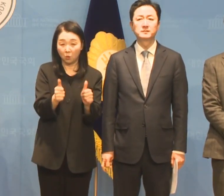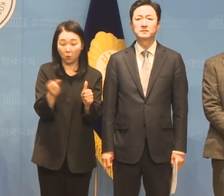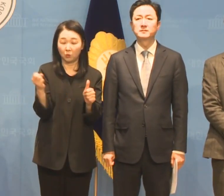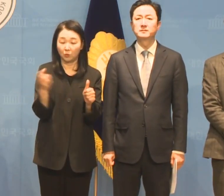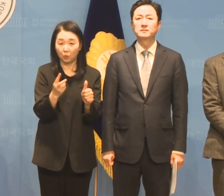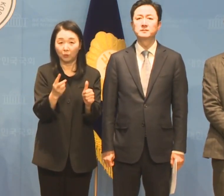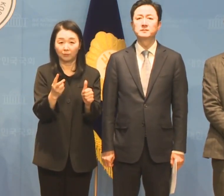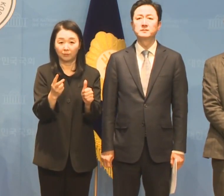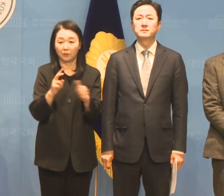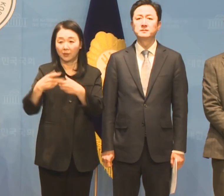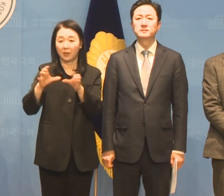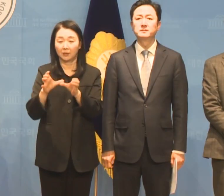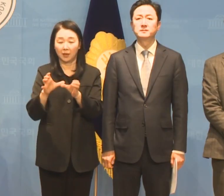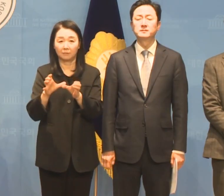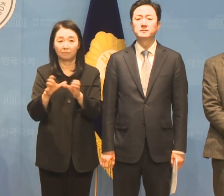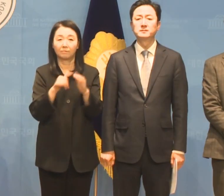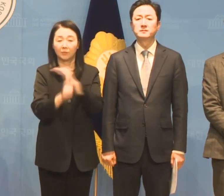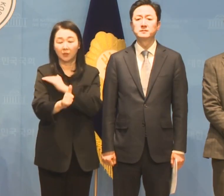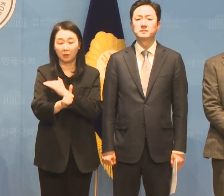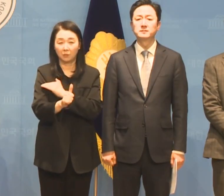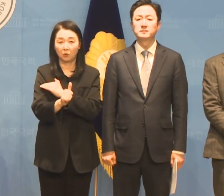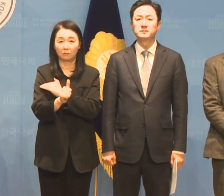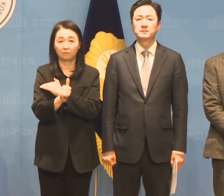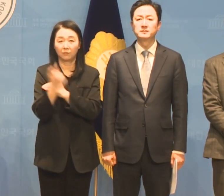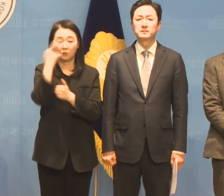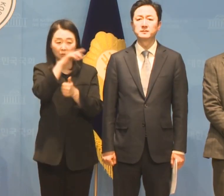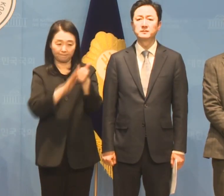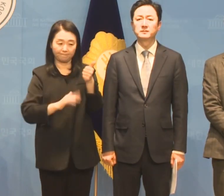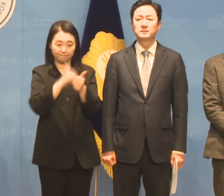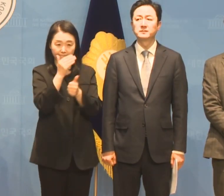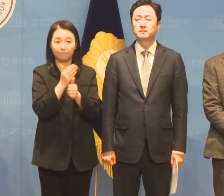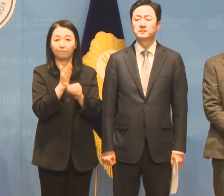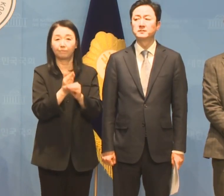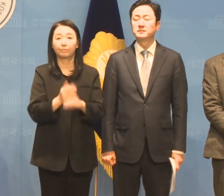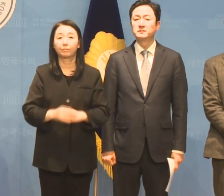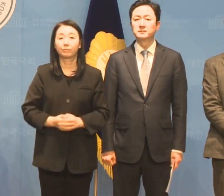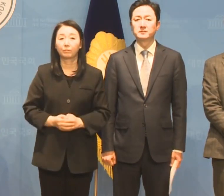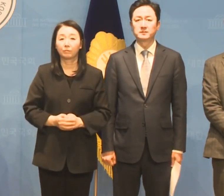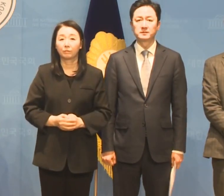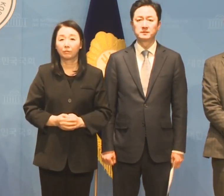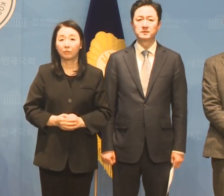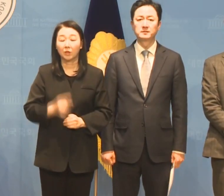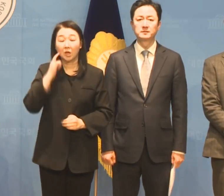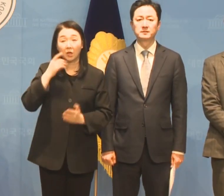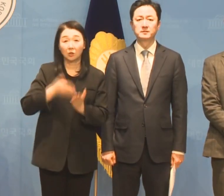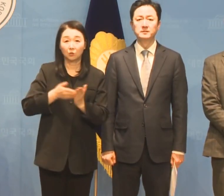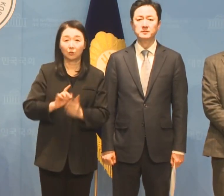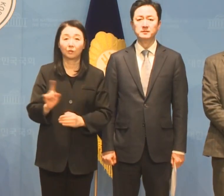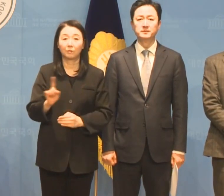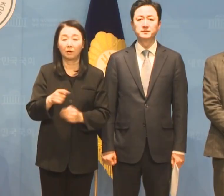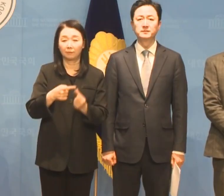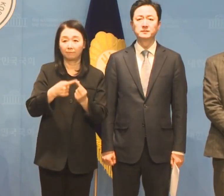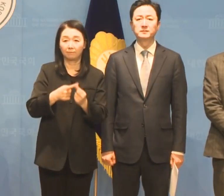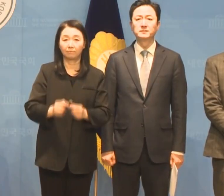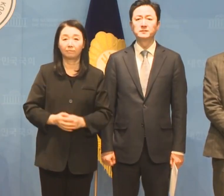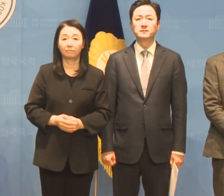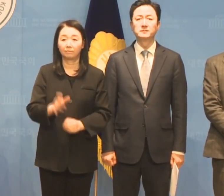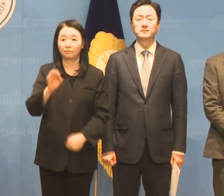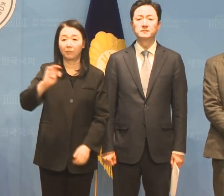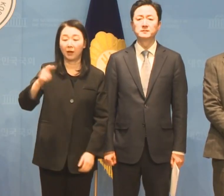헌법재판관들과 야당 대표의 명예를 심각하게 훼손하고 있습니다. 대표적인 허위사실을 보면 첫 번째,